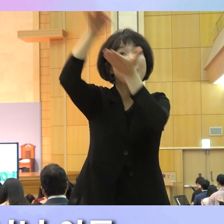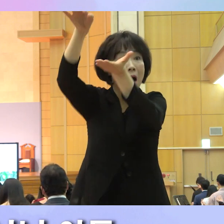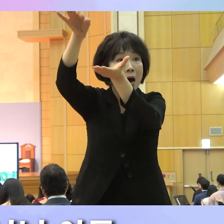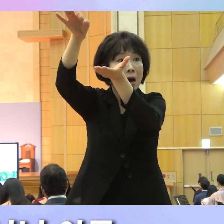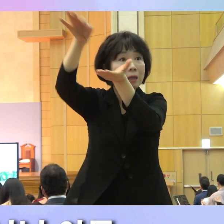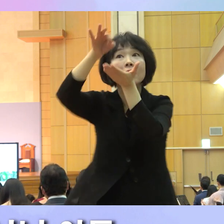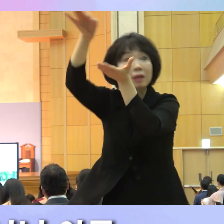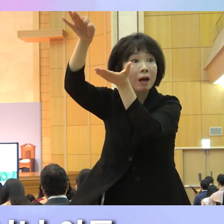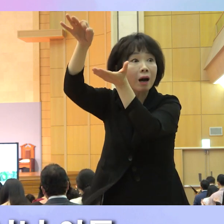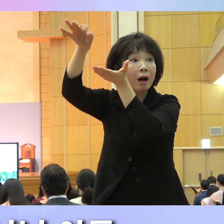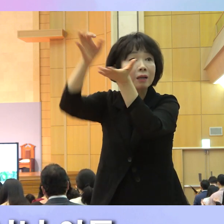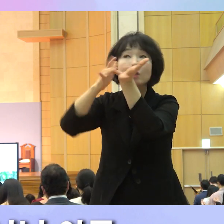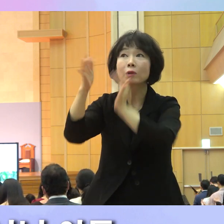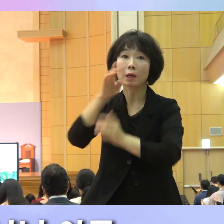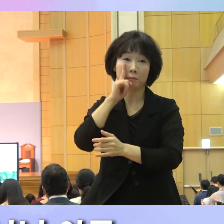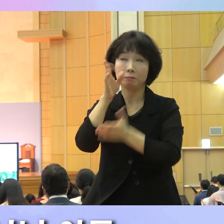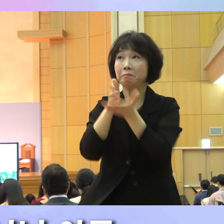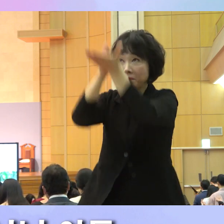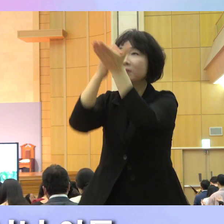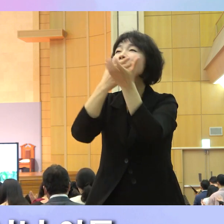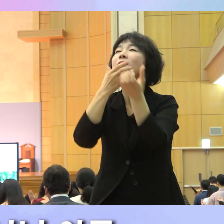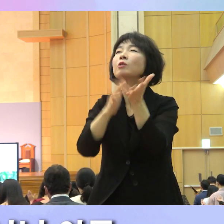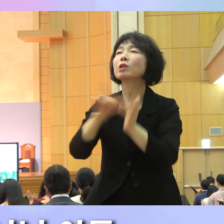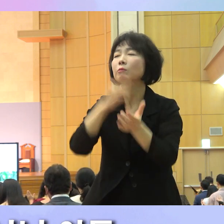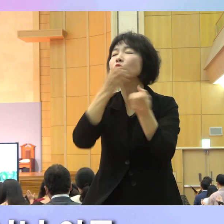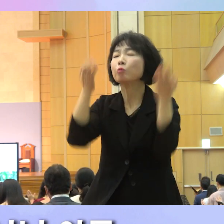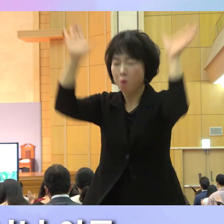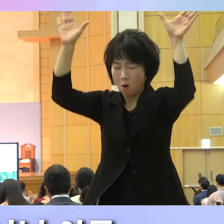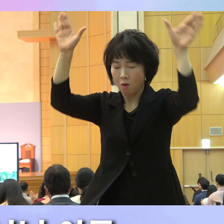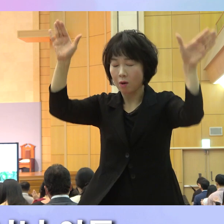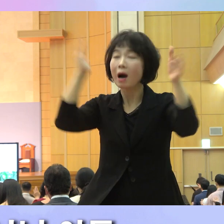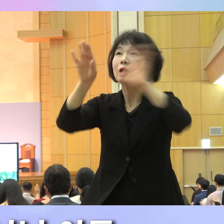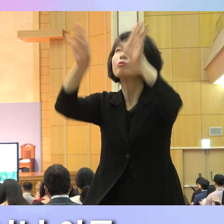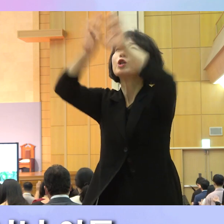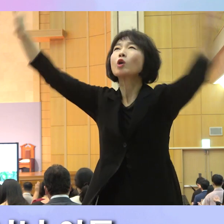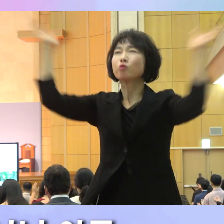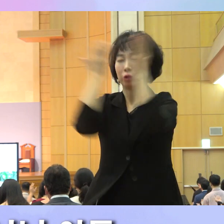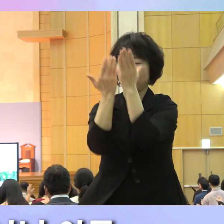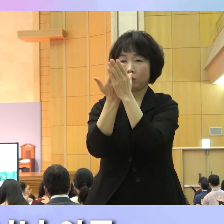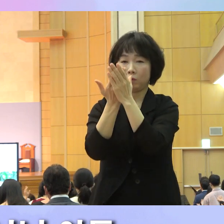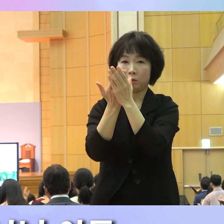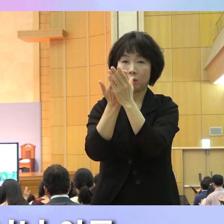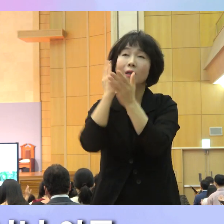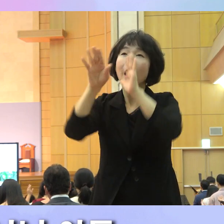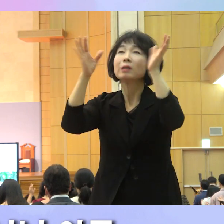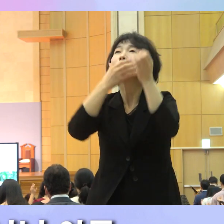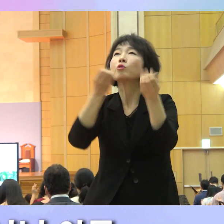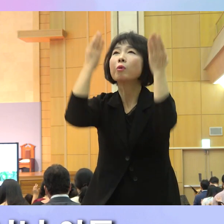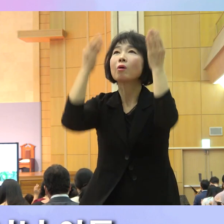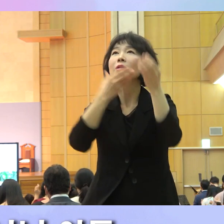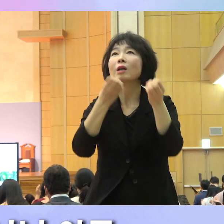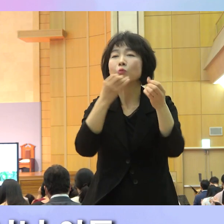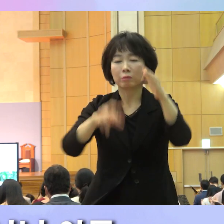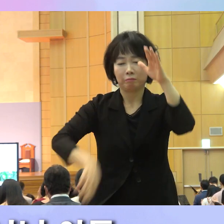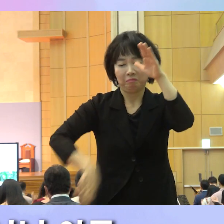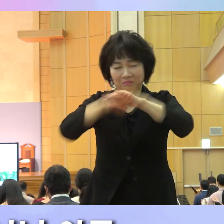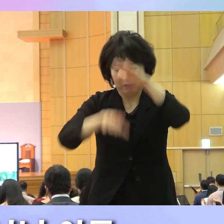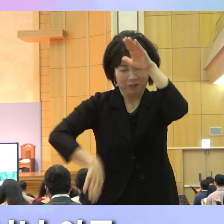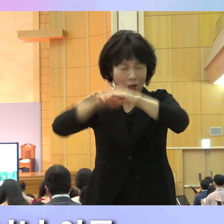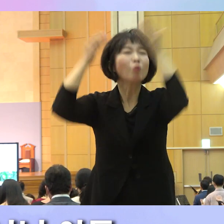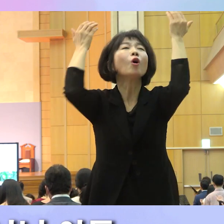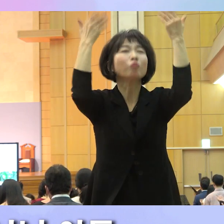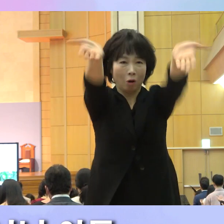종이 예수님의 이름으로 축복합니다. 하늘문을 열어놓으시고 하늘의 복으로 땅의 복으로 충만케